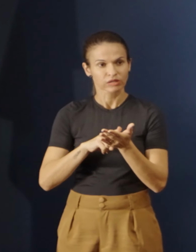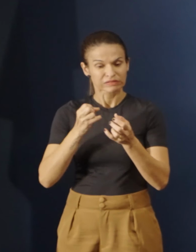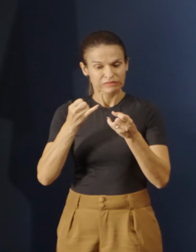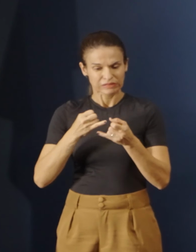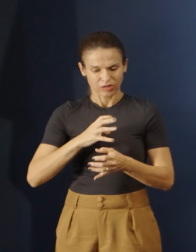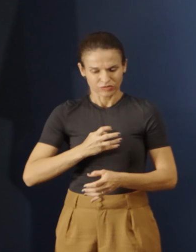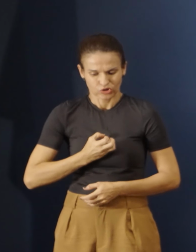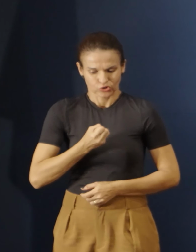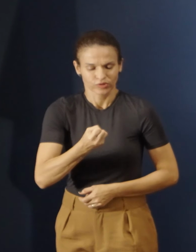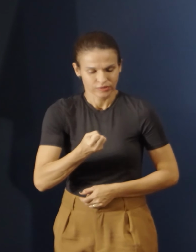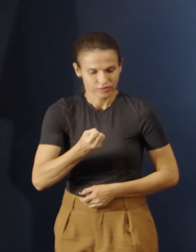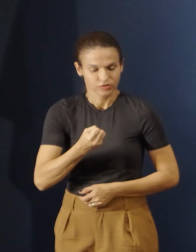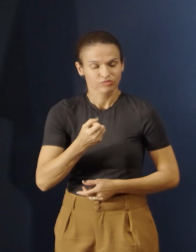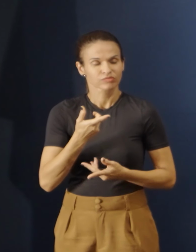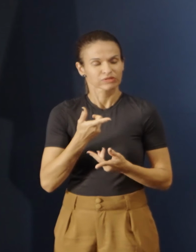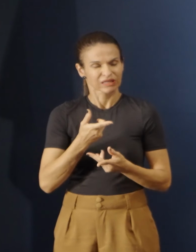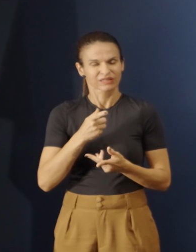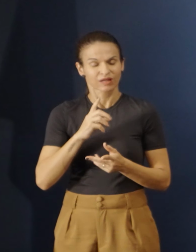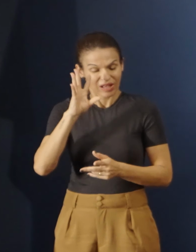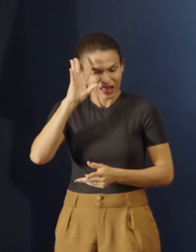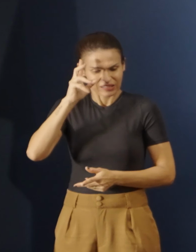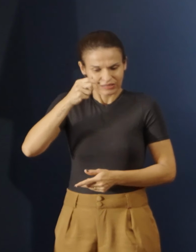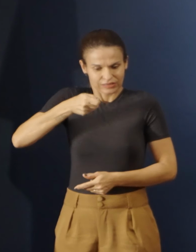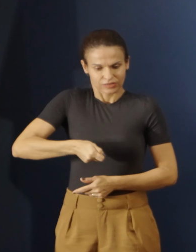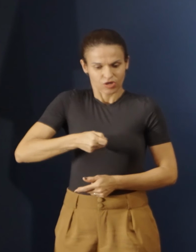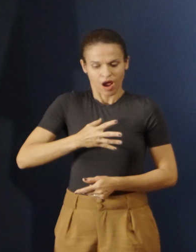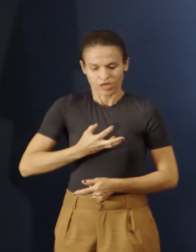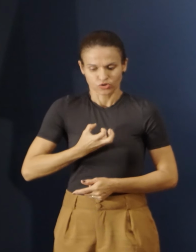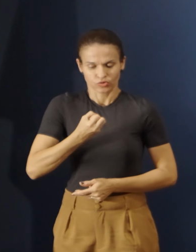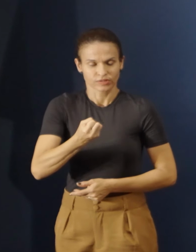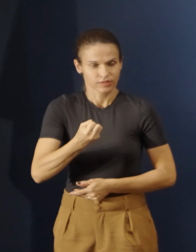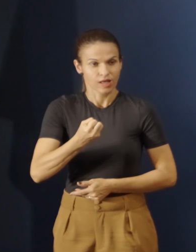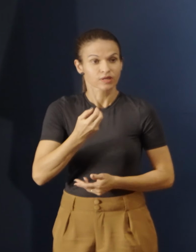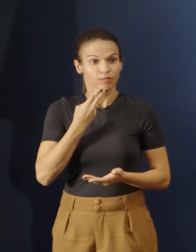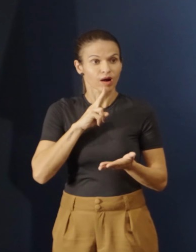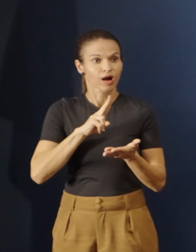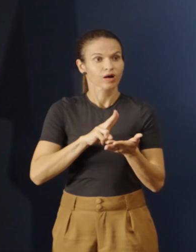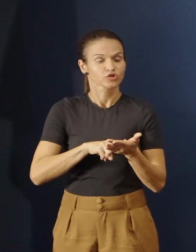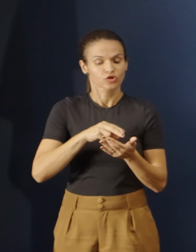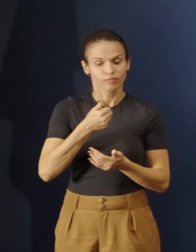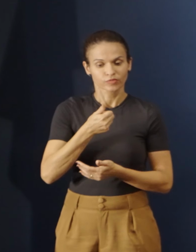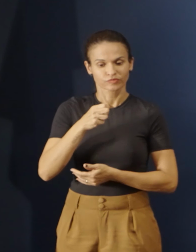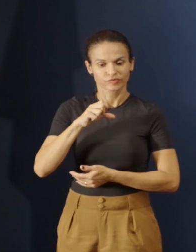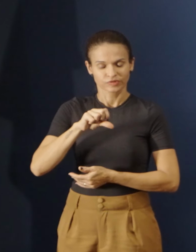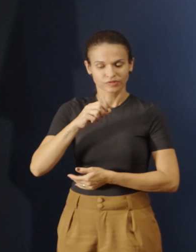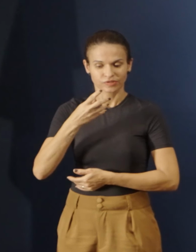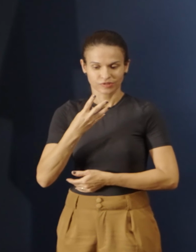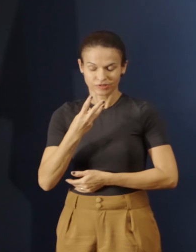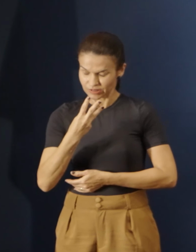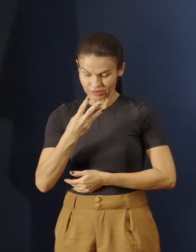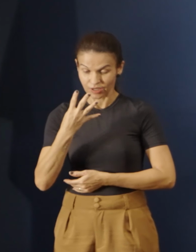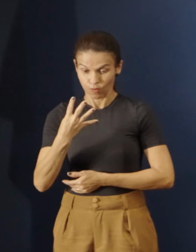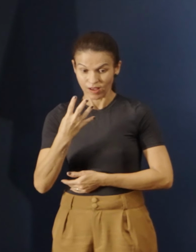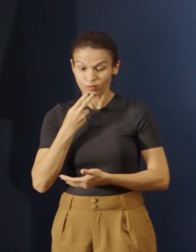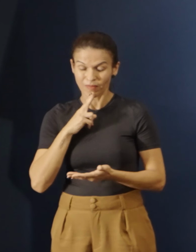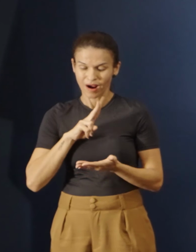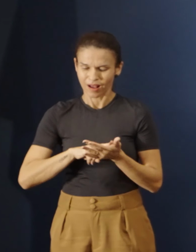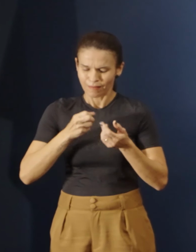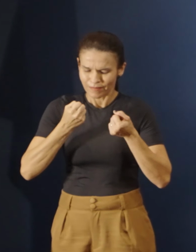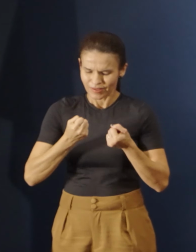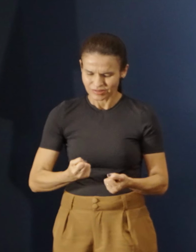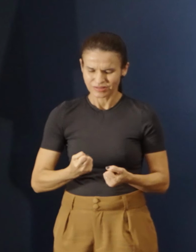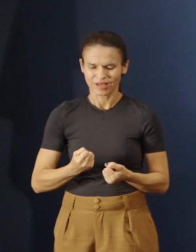suicídio, que ele estava decidido a suicidar-se. É uma carta de 1934. Então é uma carta pesada, o